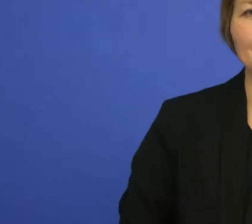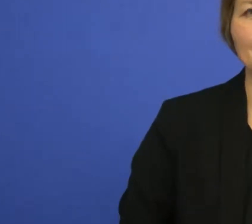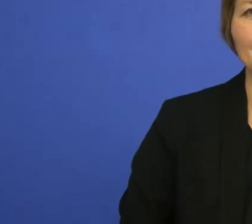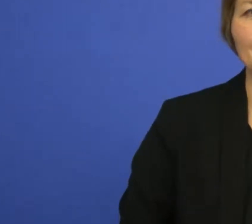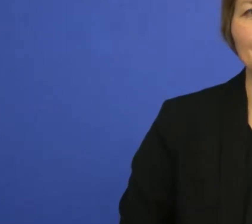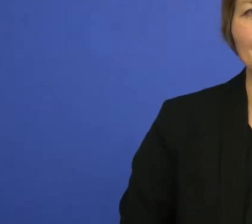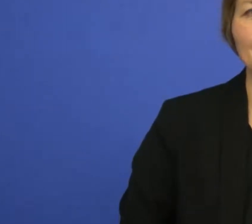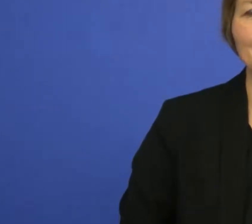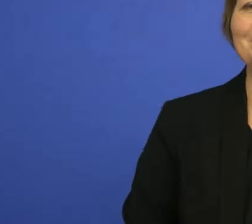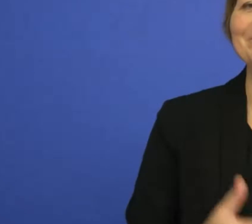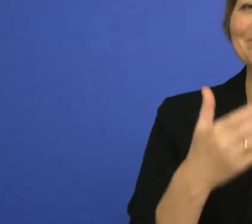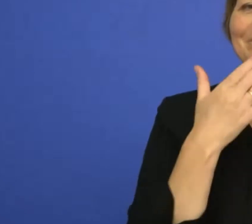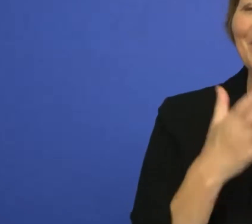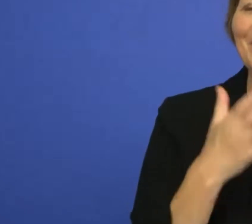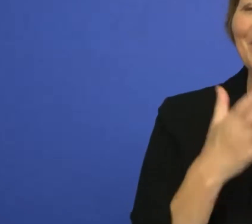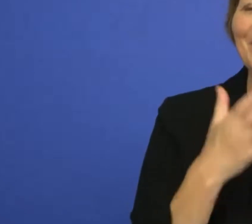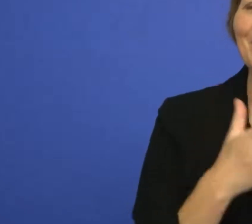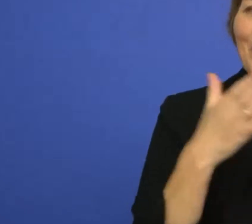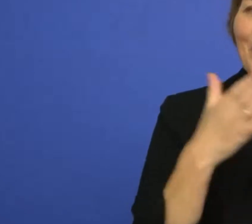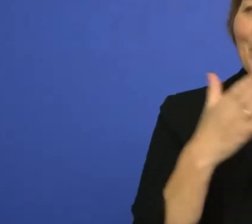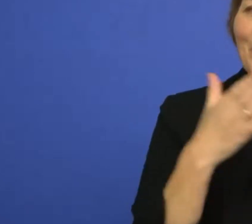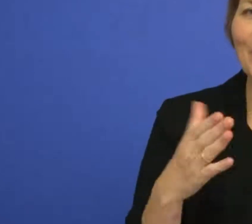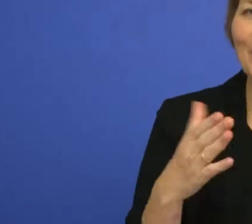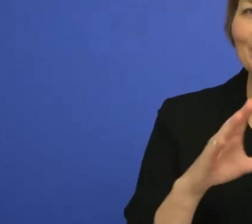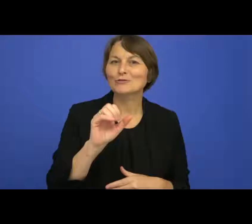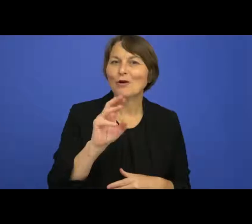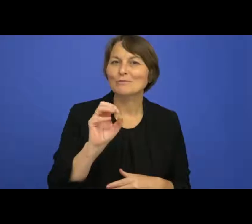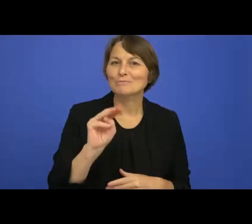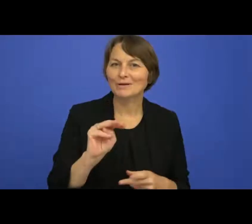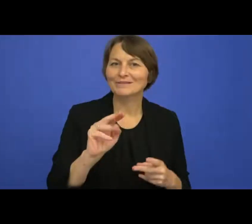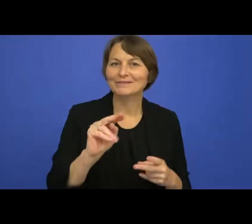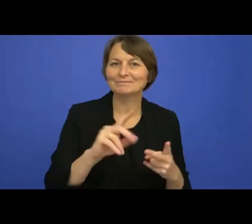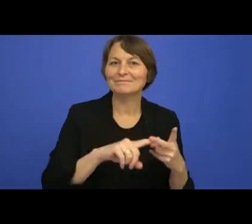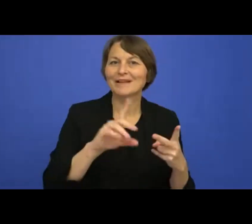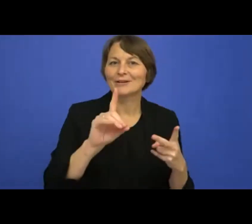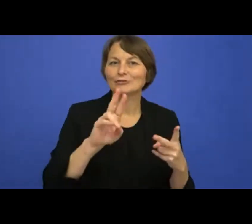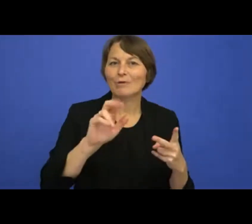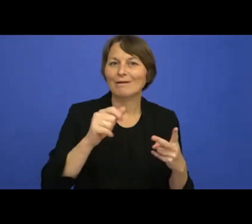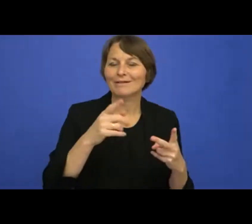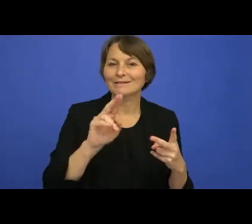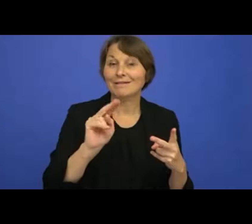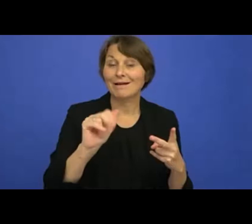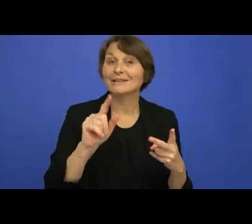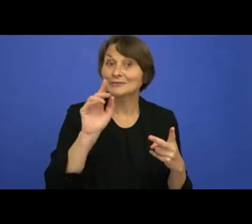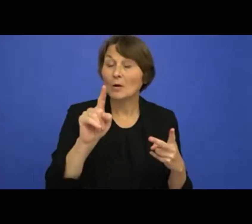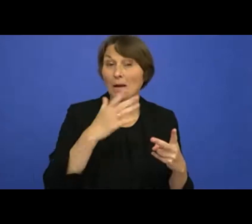Bien, merci beaucoup à Carmen et Dragana. Je rajouterais que ce rapport met en